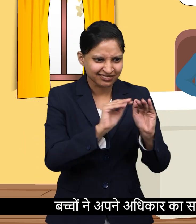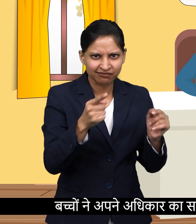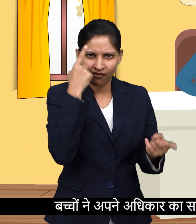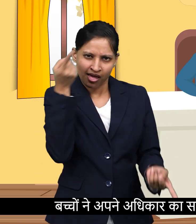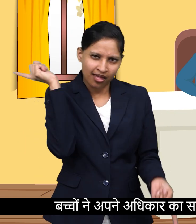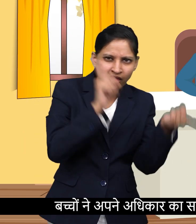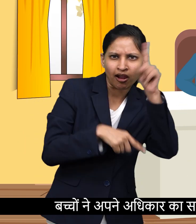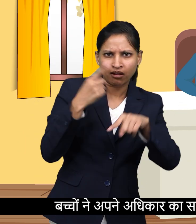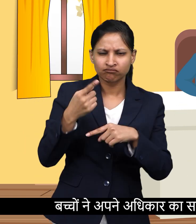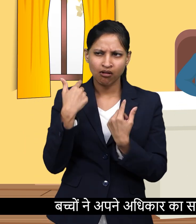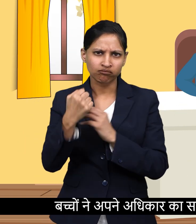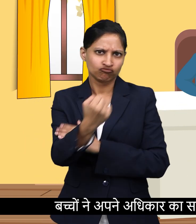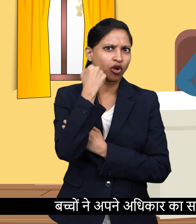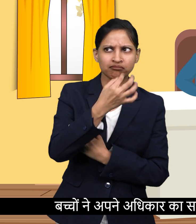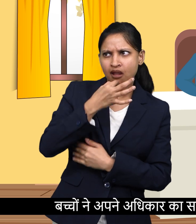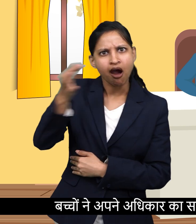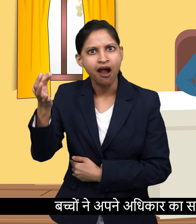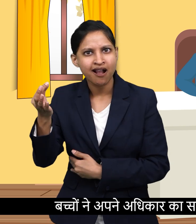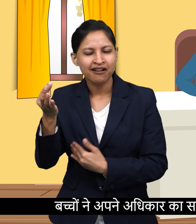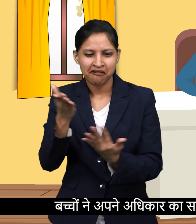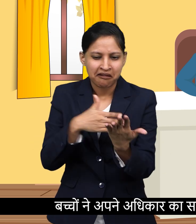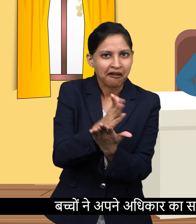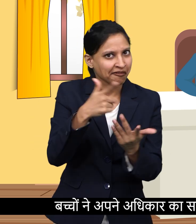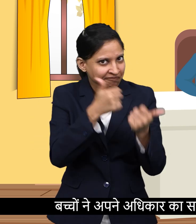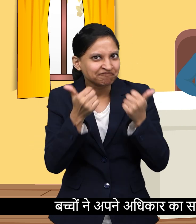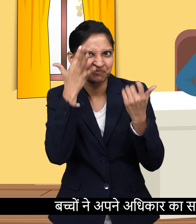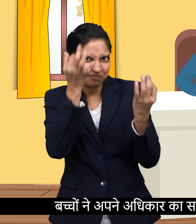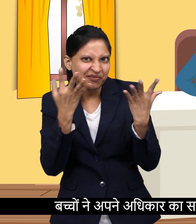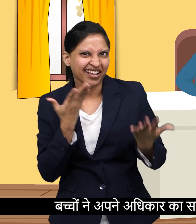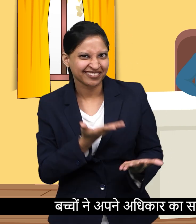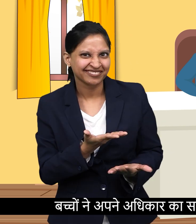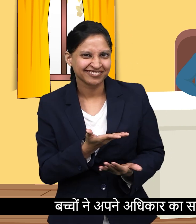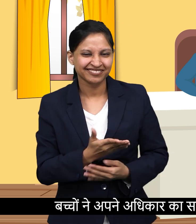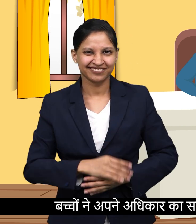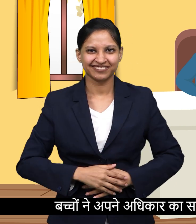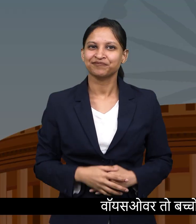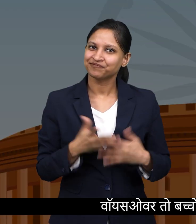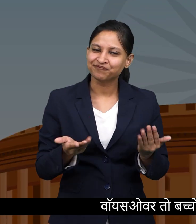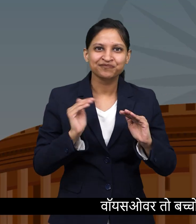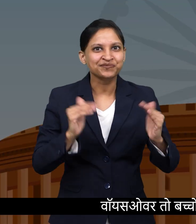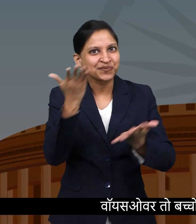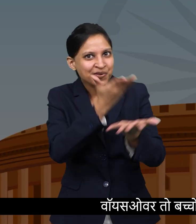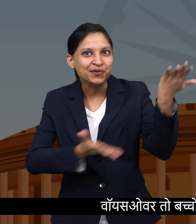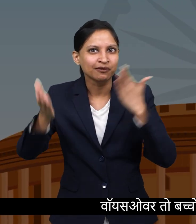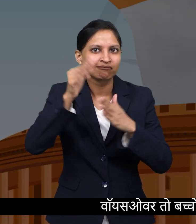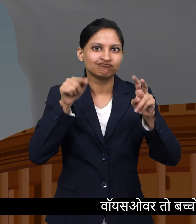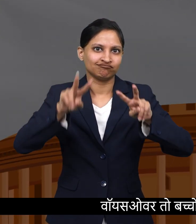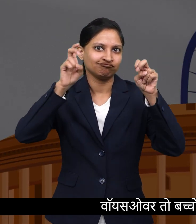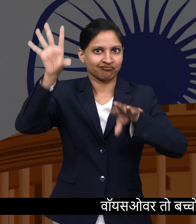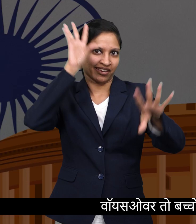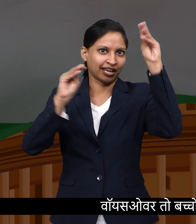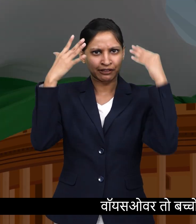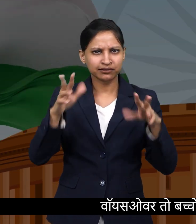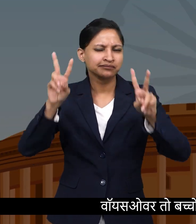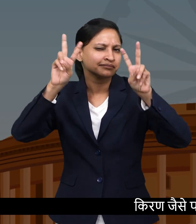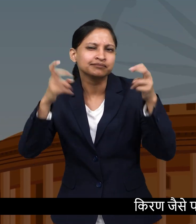बच्चों ने अपने अधिकार का समझदारी और शांतिपूर्ण तरीके से उपयोग किया। तो बच्चों, आज हमने सीखा कि